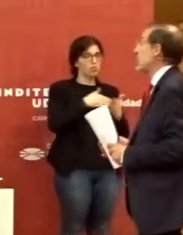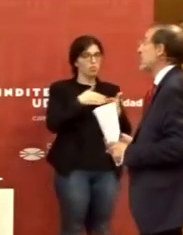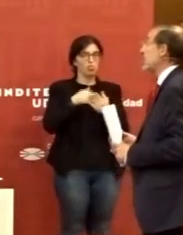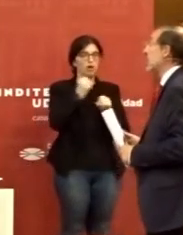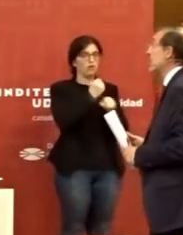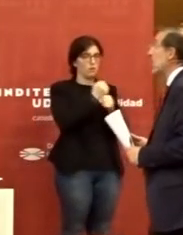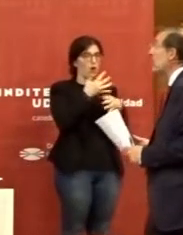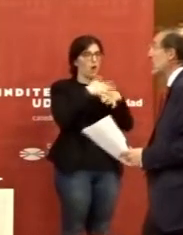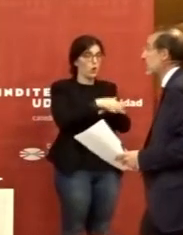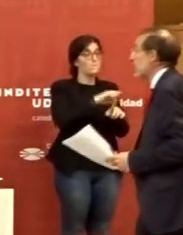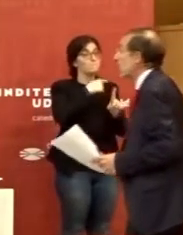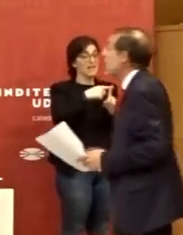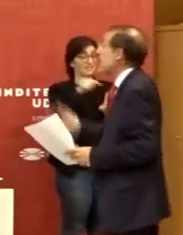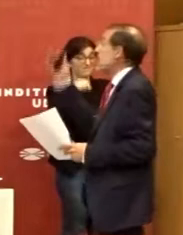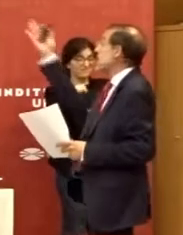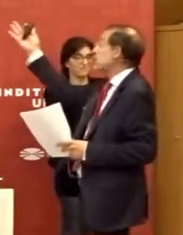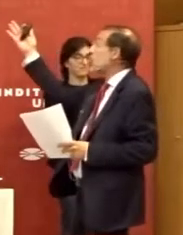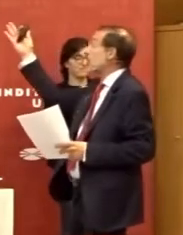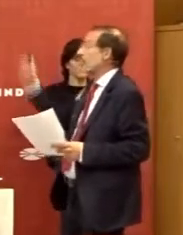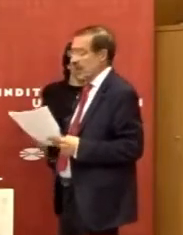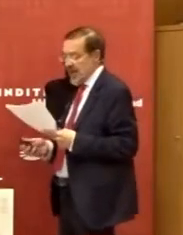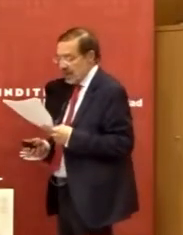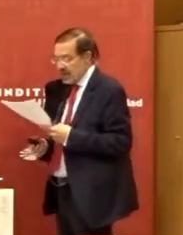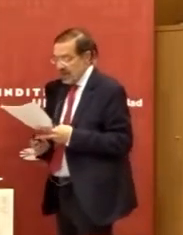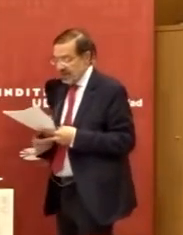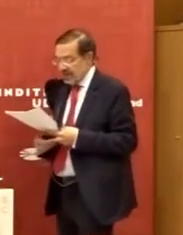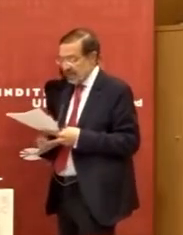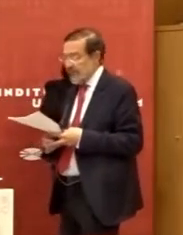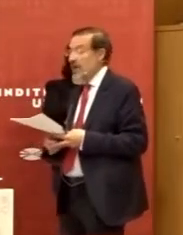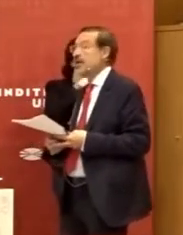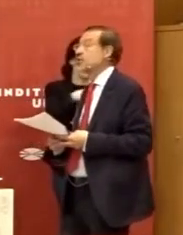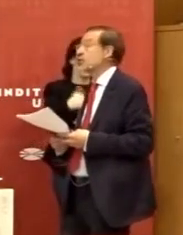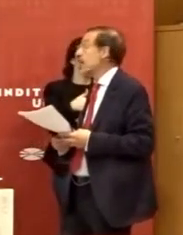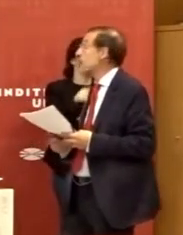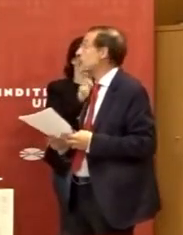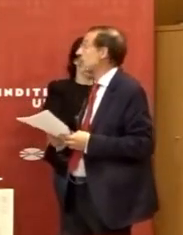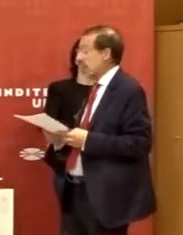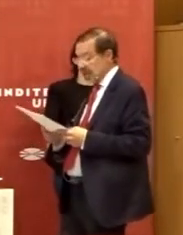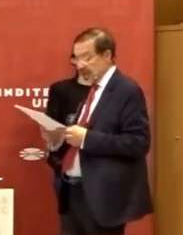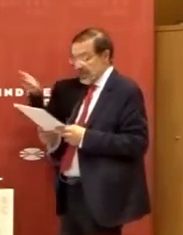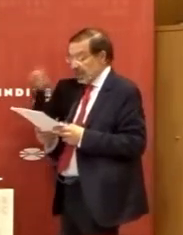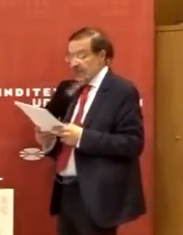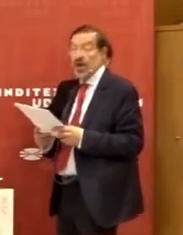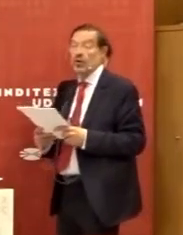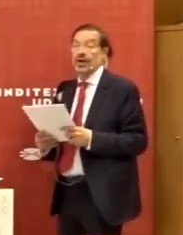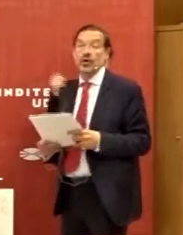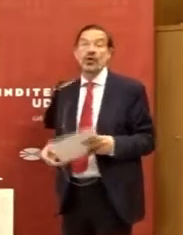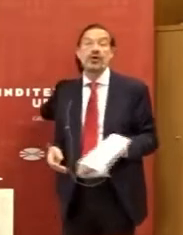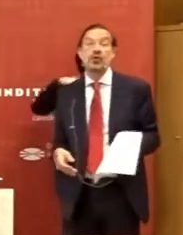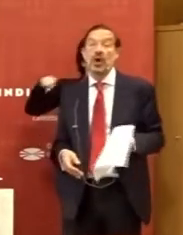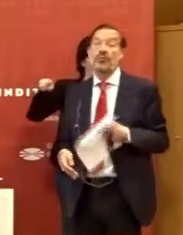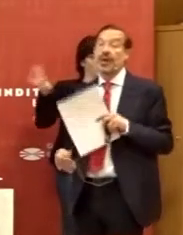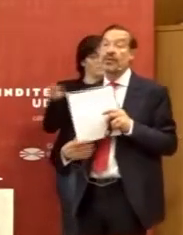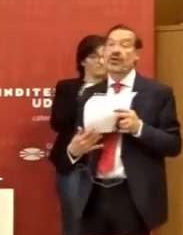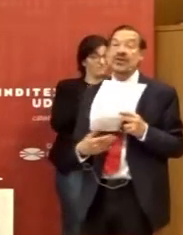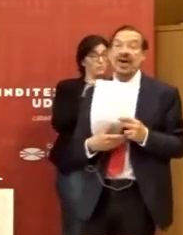con discapacidad intelectual en particular. Y eso lo refleja esta tabla, estos datos, que esta gráfica lo que recoge